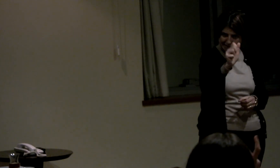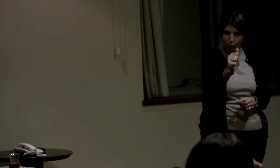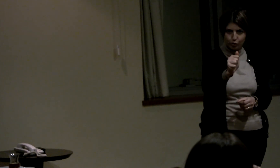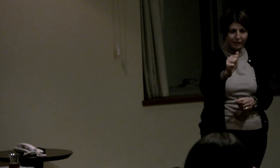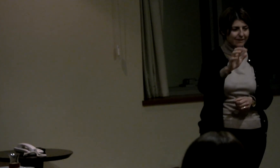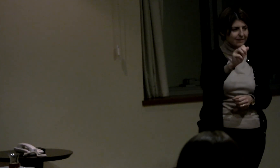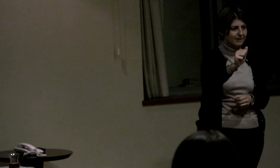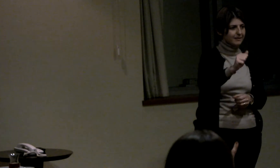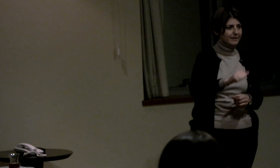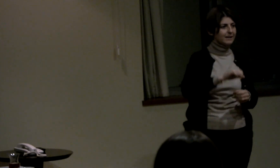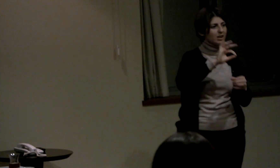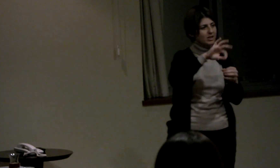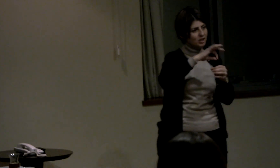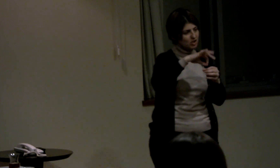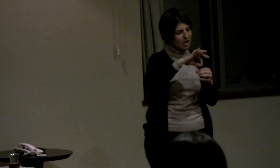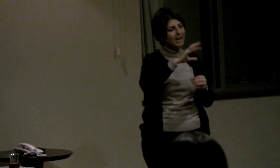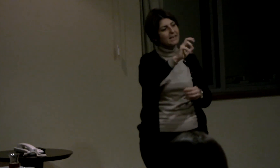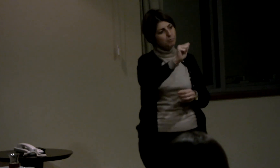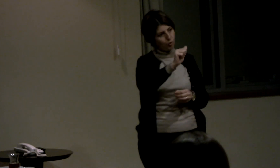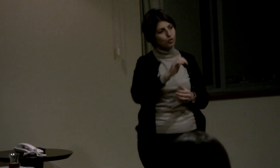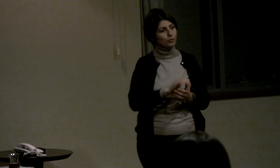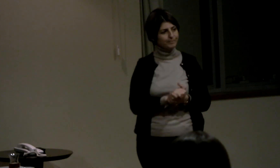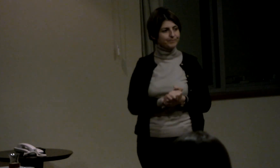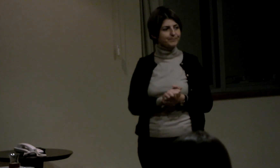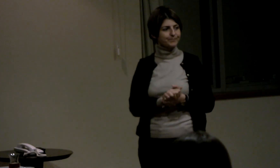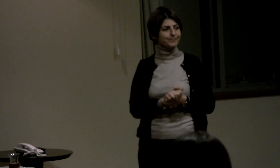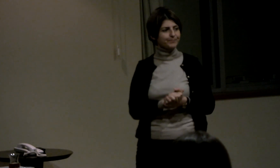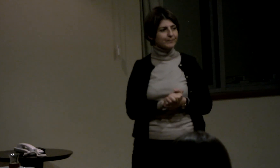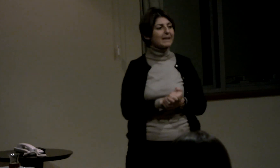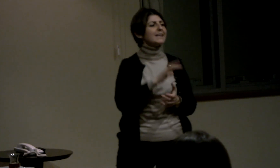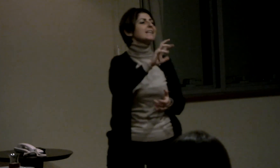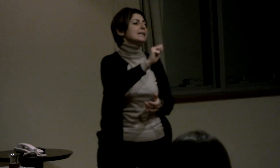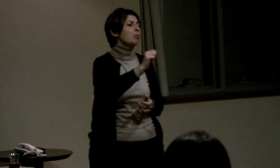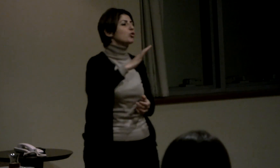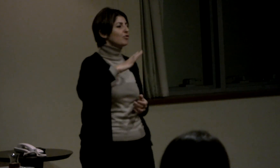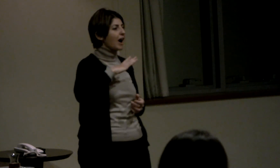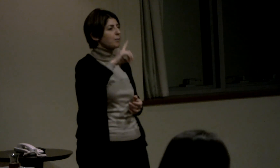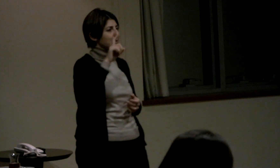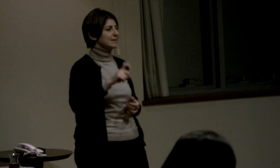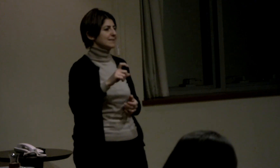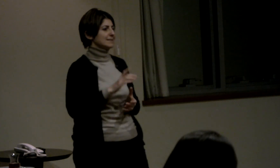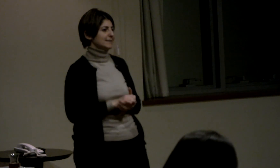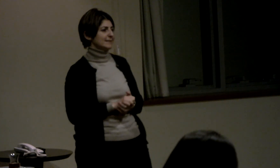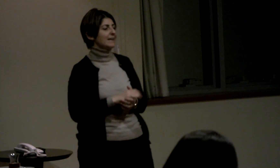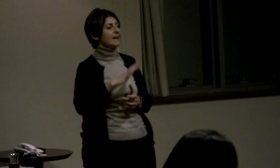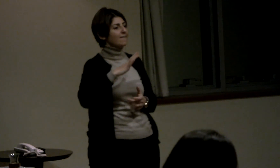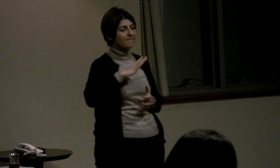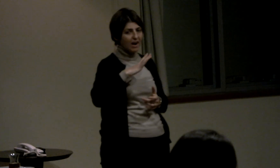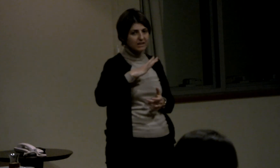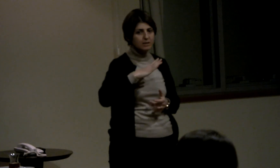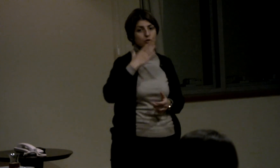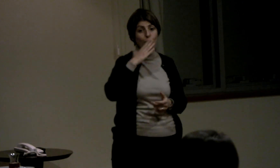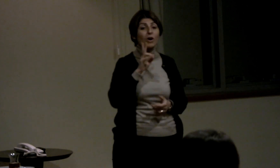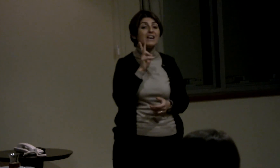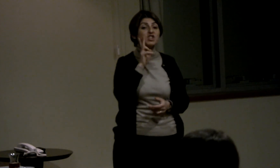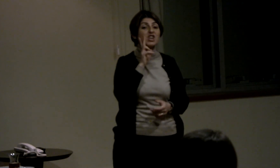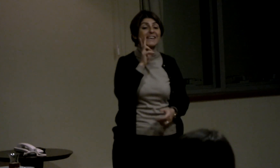Limonsuz. Çay limonlu. Ya da limon var mı? Şeker? Var. Şeker.